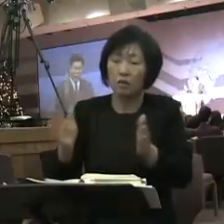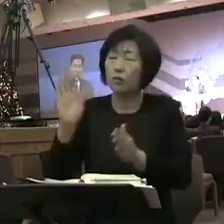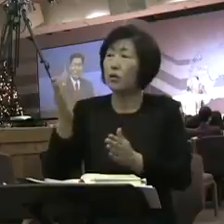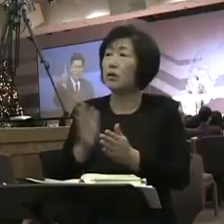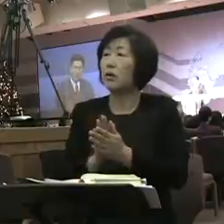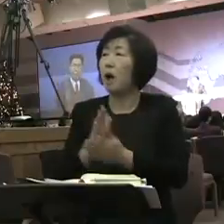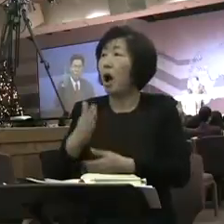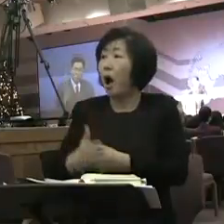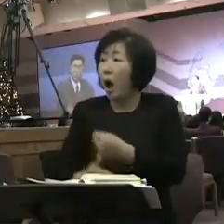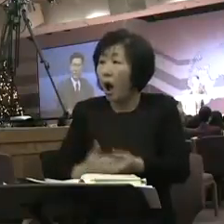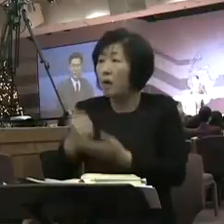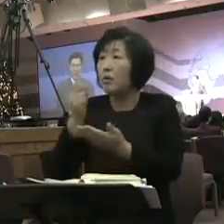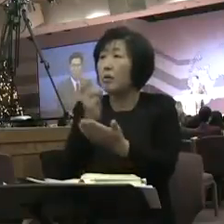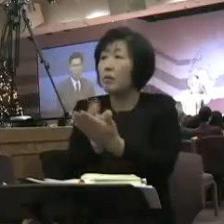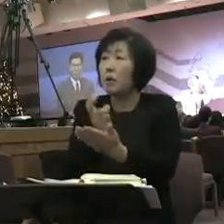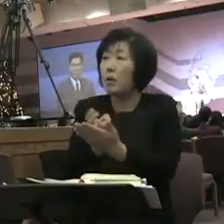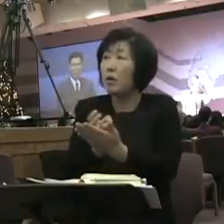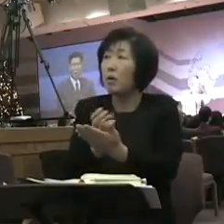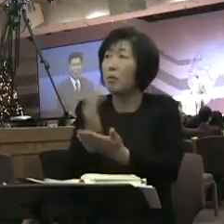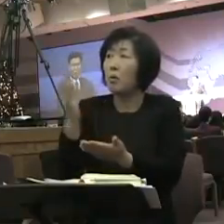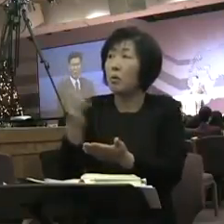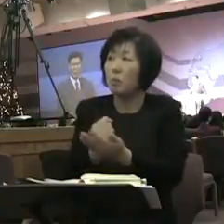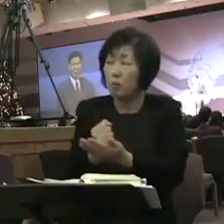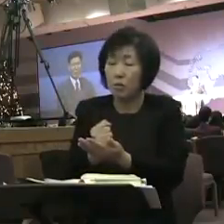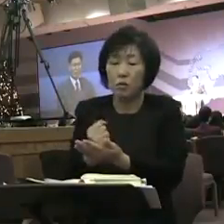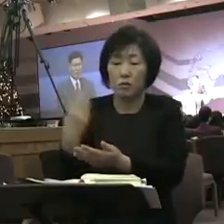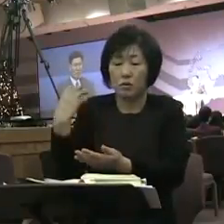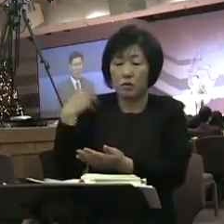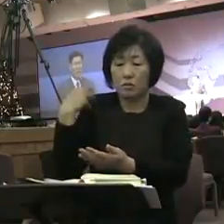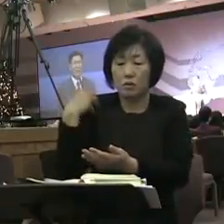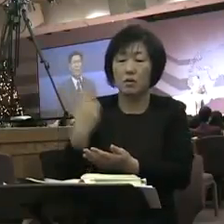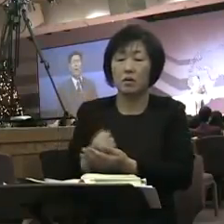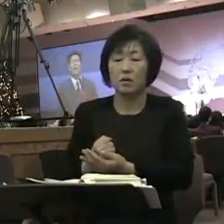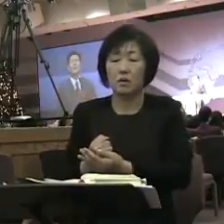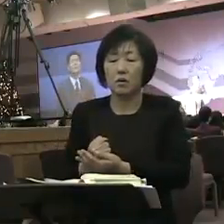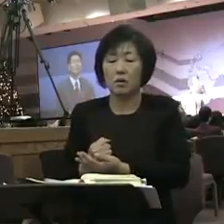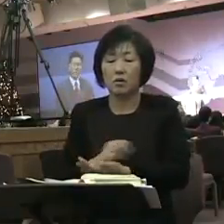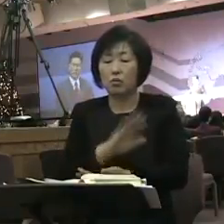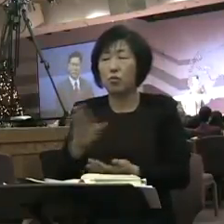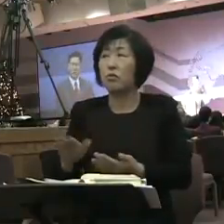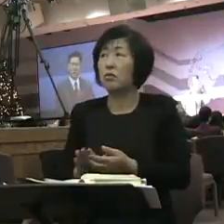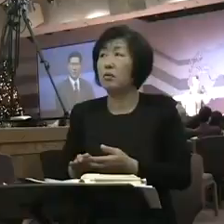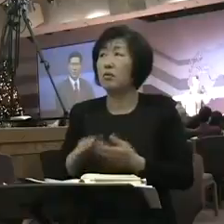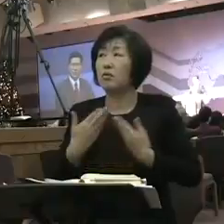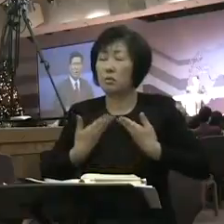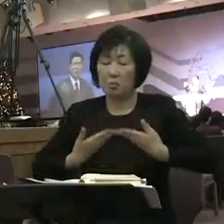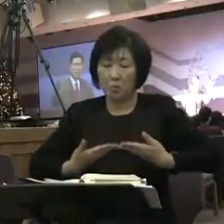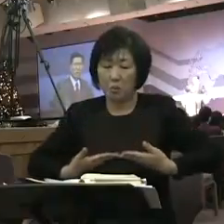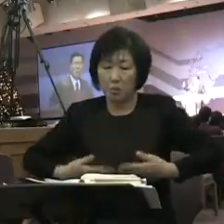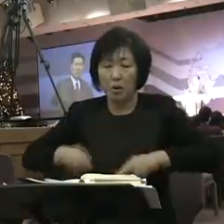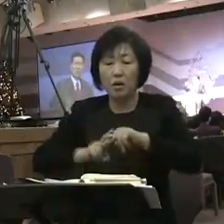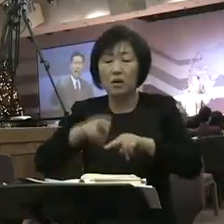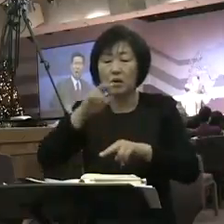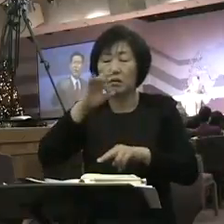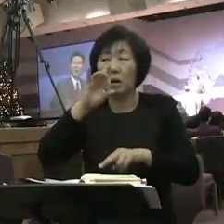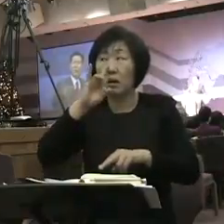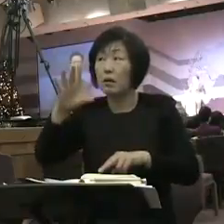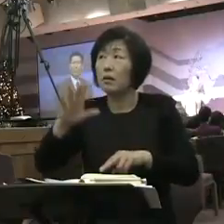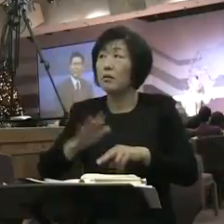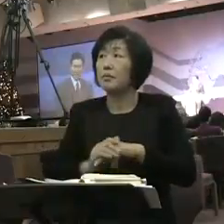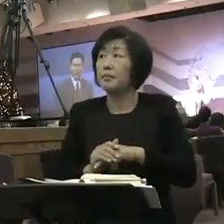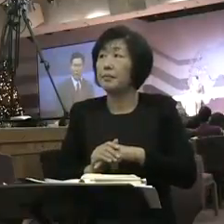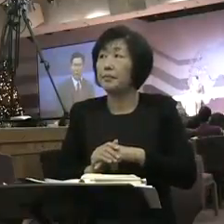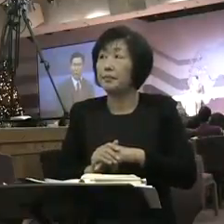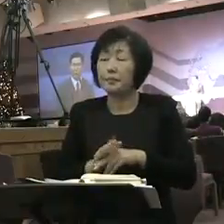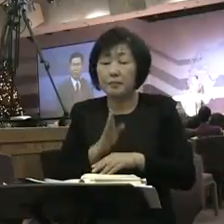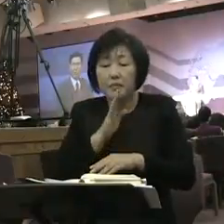그것도 하나님의 방법으로 우리에게 책임져 주시겠다고 했지만은, 그러나 우리가 가만히 앉아서 되는 것은 아니에요. 실질적인 그 싸움을 하나님께서